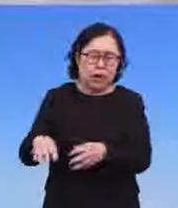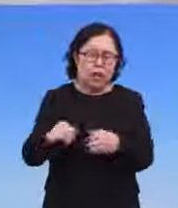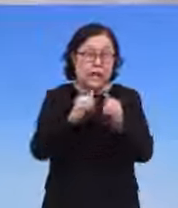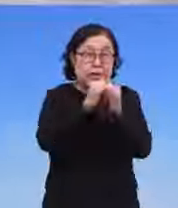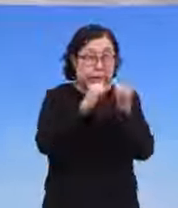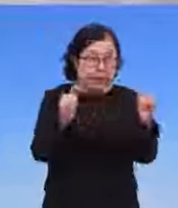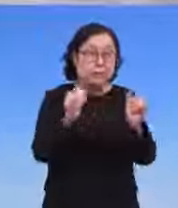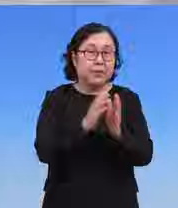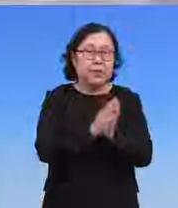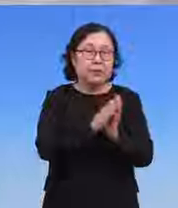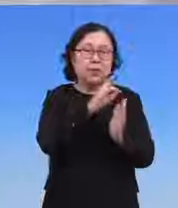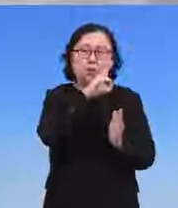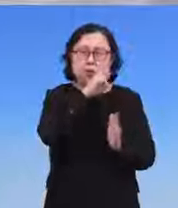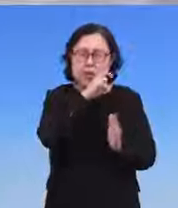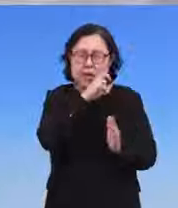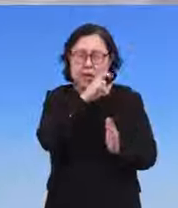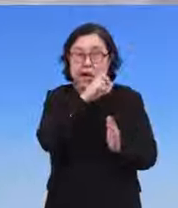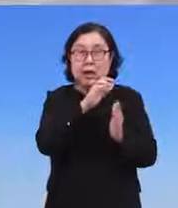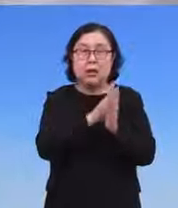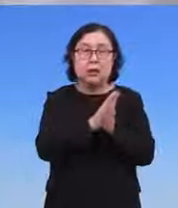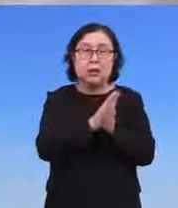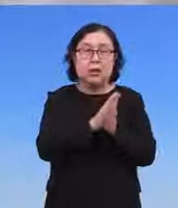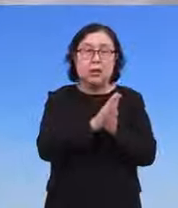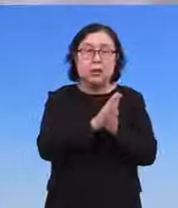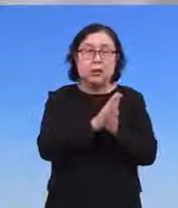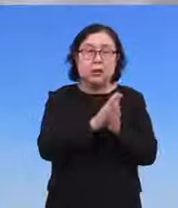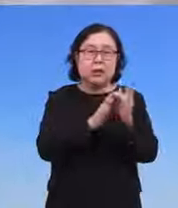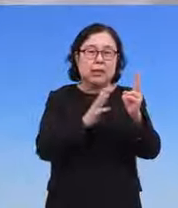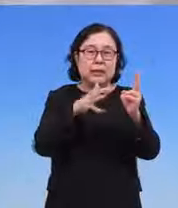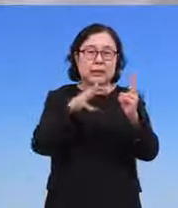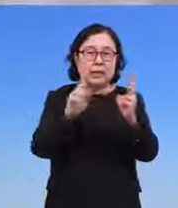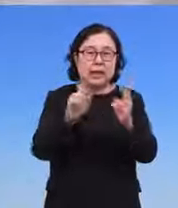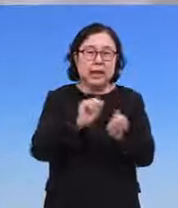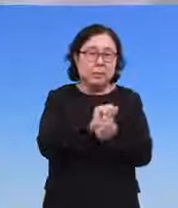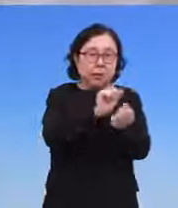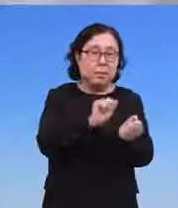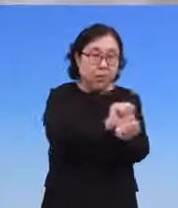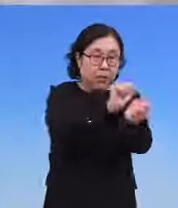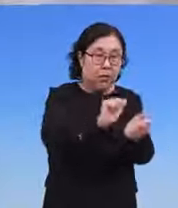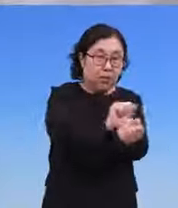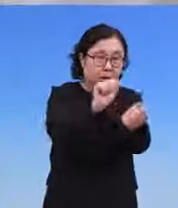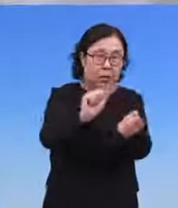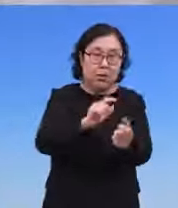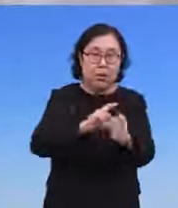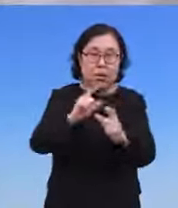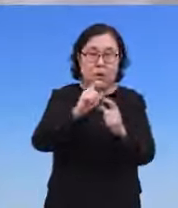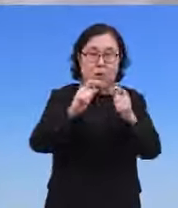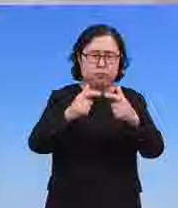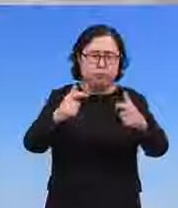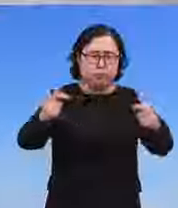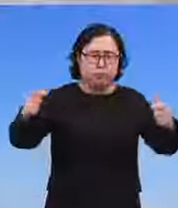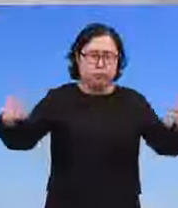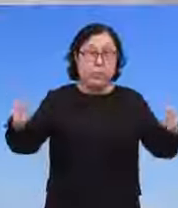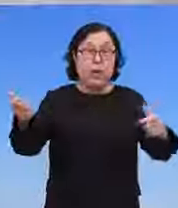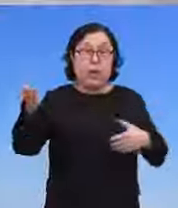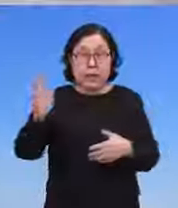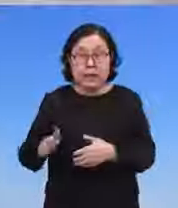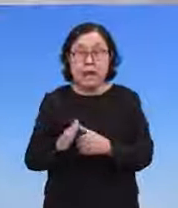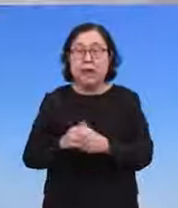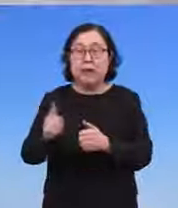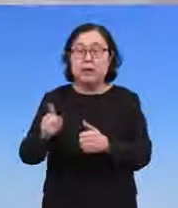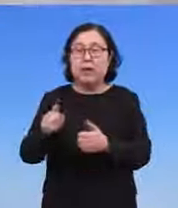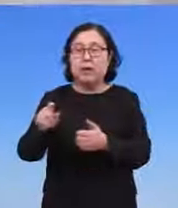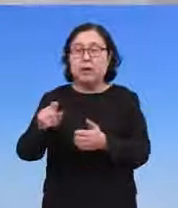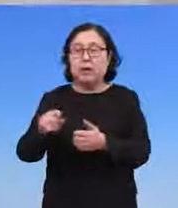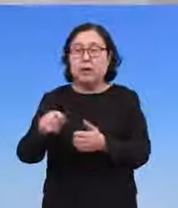뭐 쥐들이나, 이거는 이제 추측이죠, 쥐들이나 이런 것들이 2차 감염을 옮기고 해서 더 혼란스러웠을 텐데 너무나 잘 수습했기